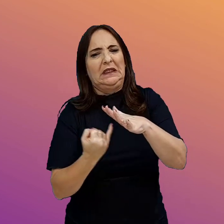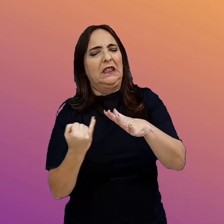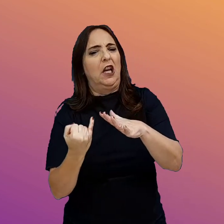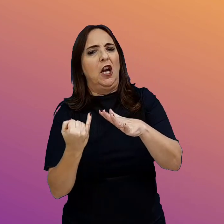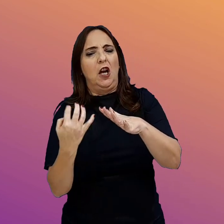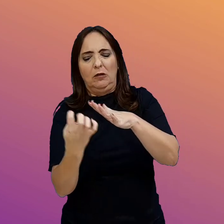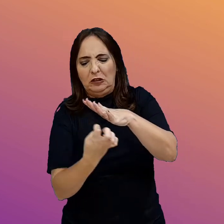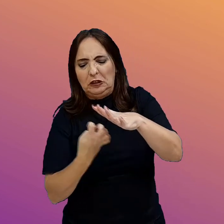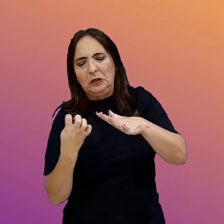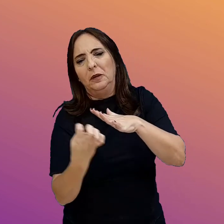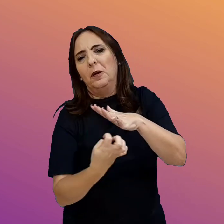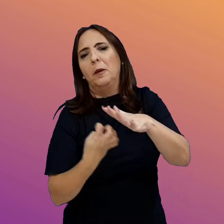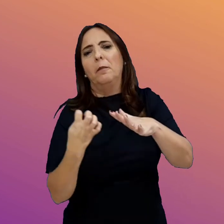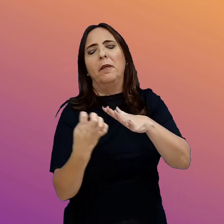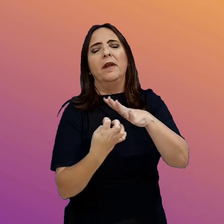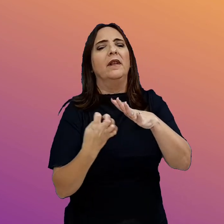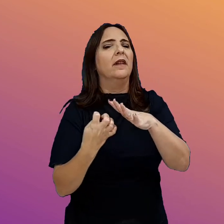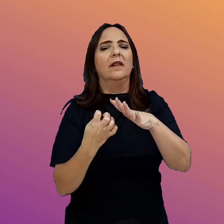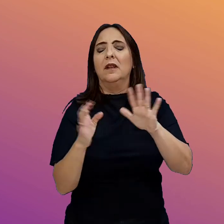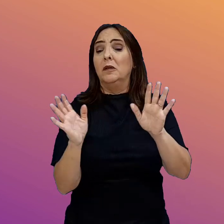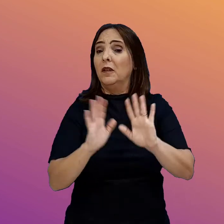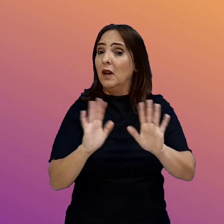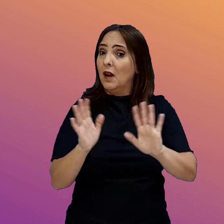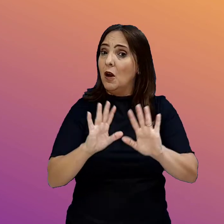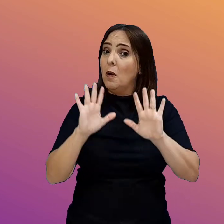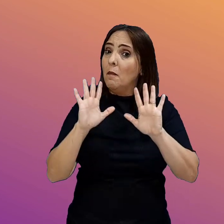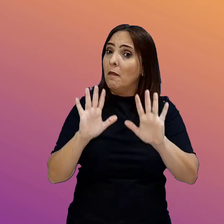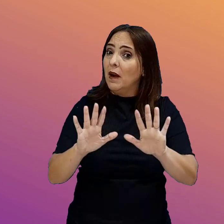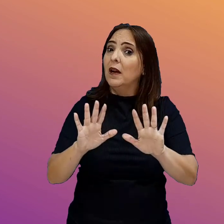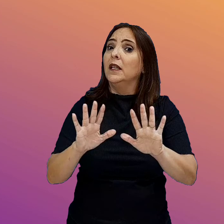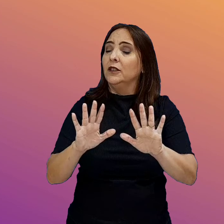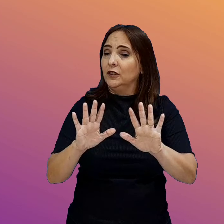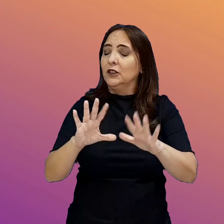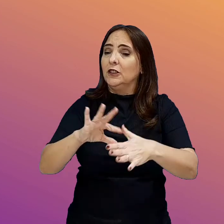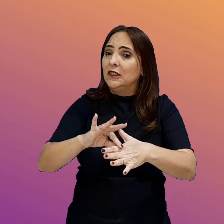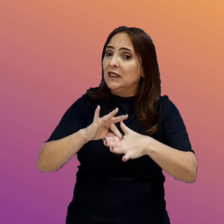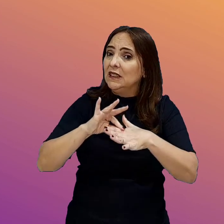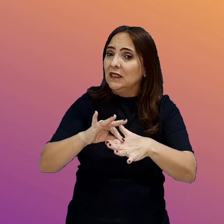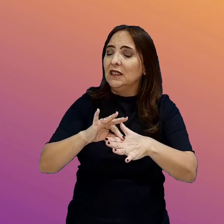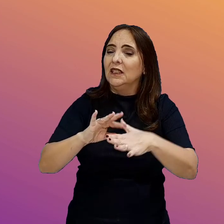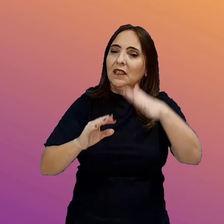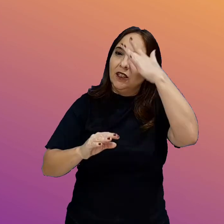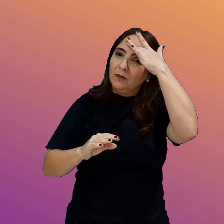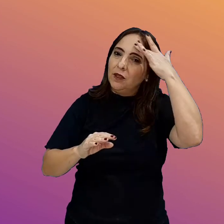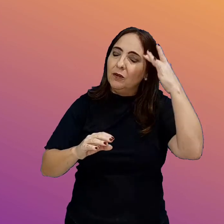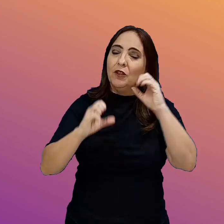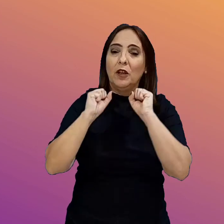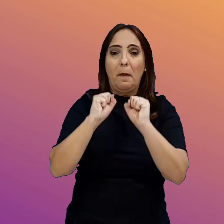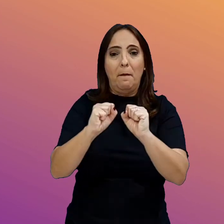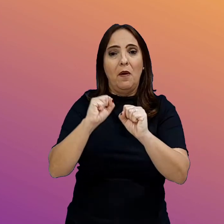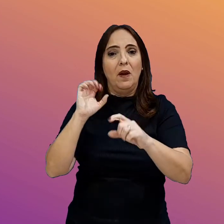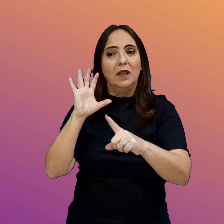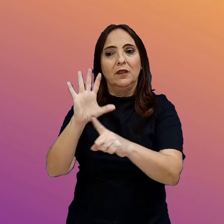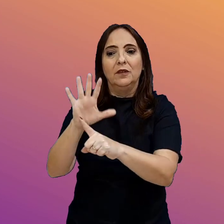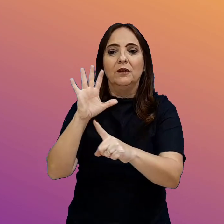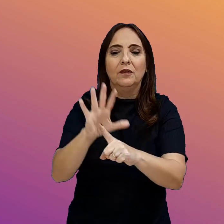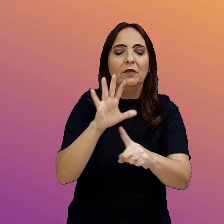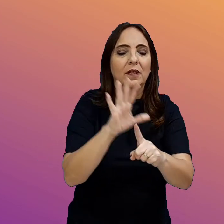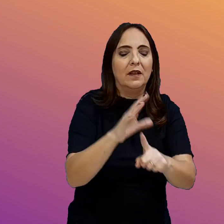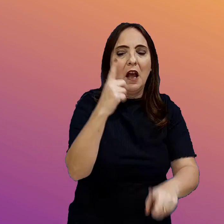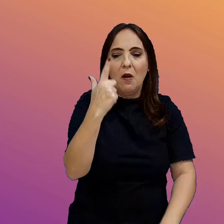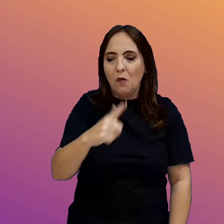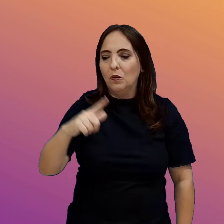institucionais ou de posições de destaque, mas ele está falando daquelas pessoas que podem influenciar outras